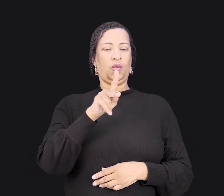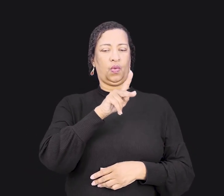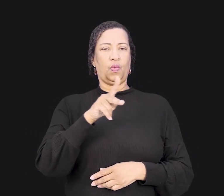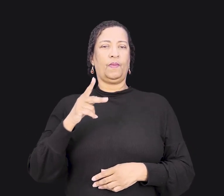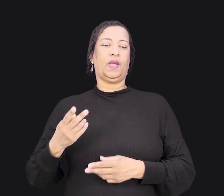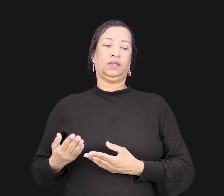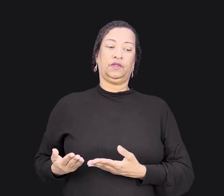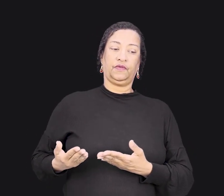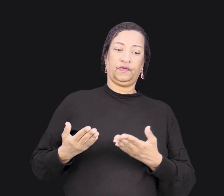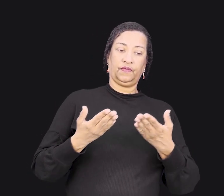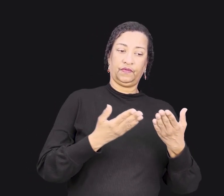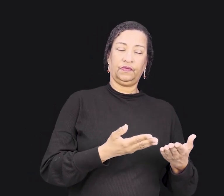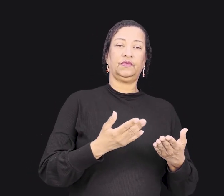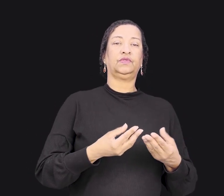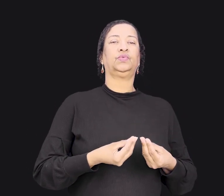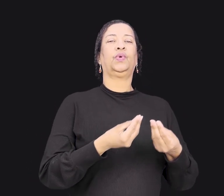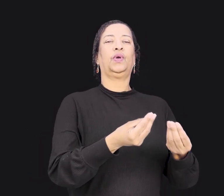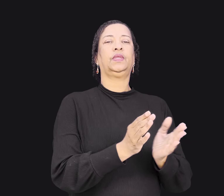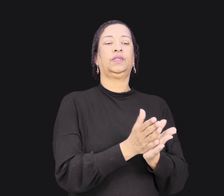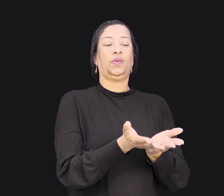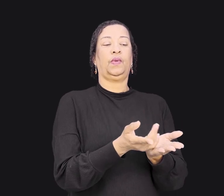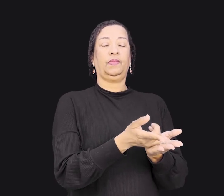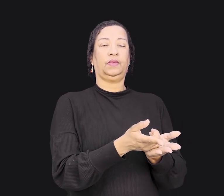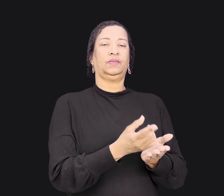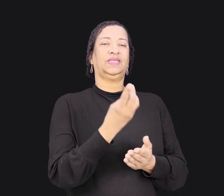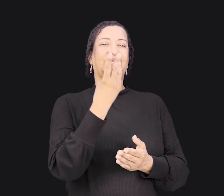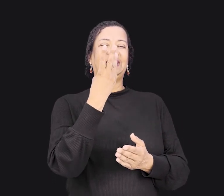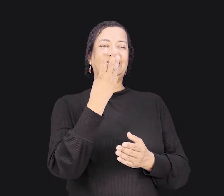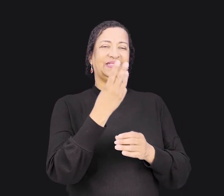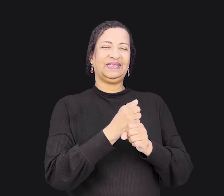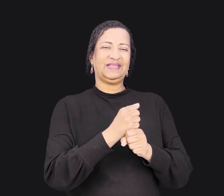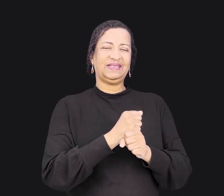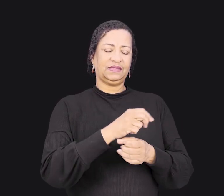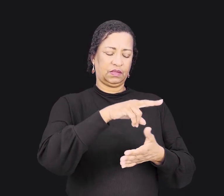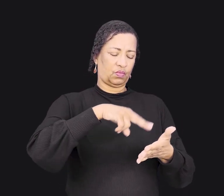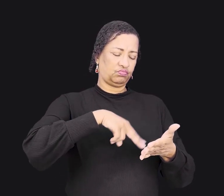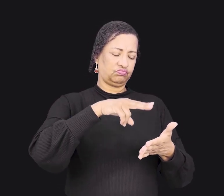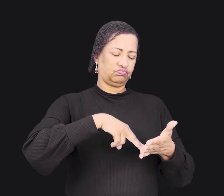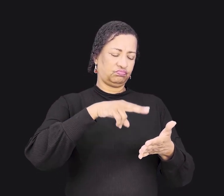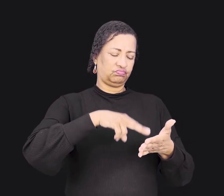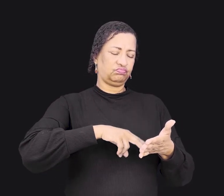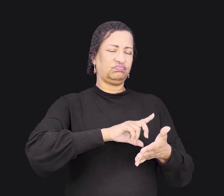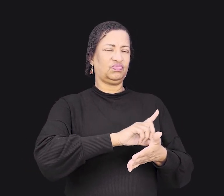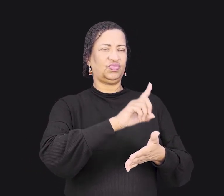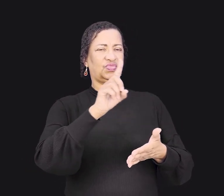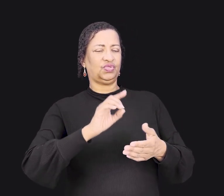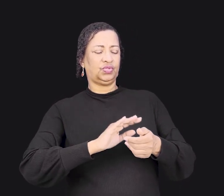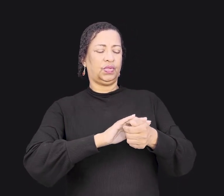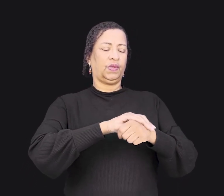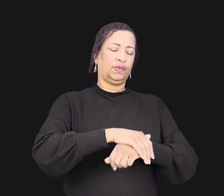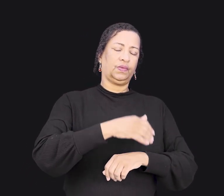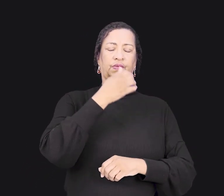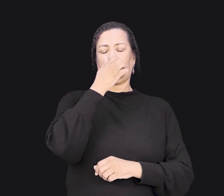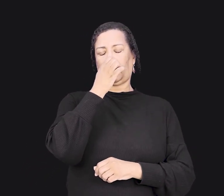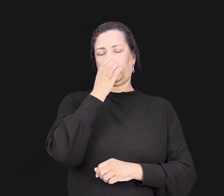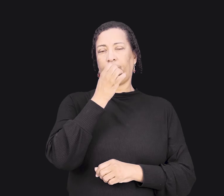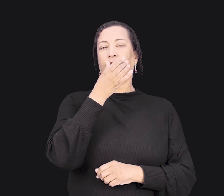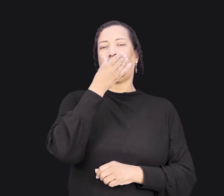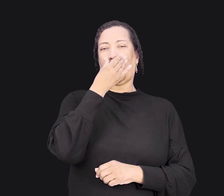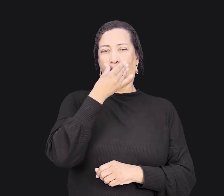com uma Bíblia. Durante quase 3 anos ele leu aquela Bíblia dia e noite. E sabe de uma coisa? Aquele homem conhece